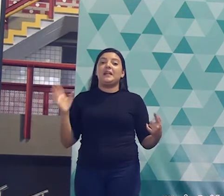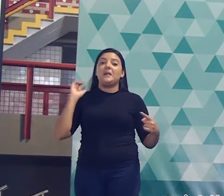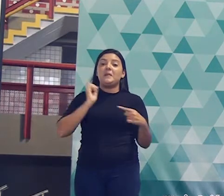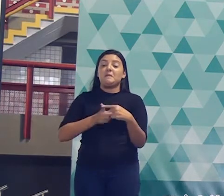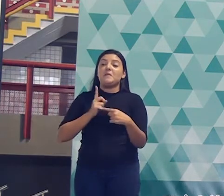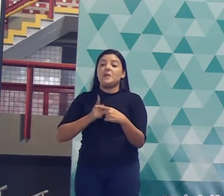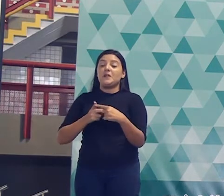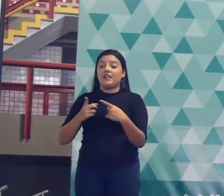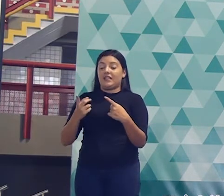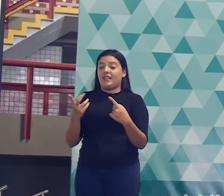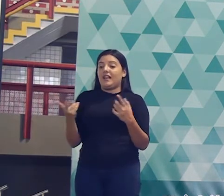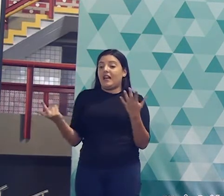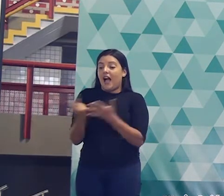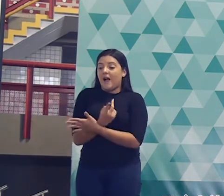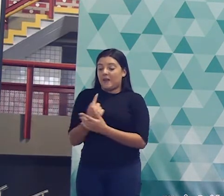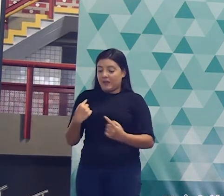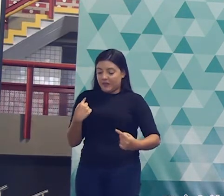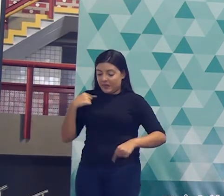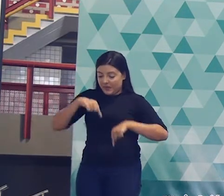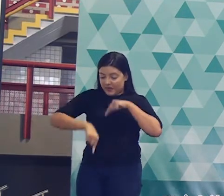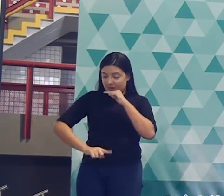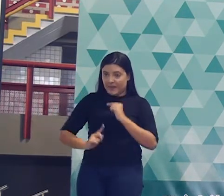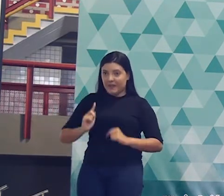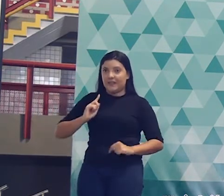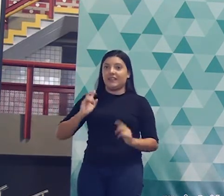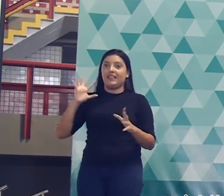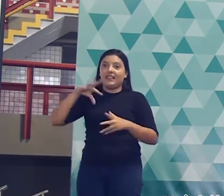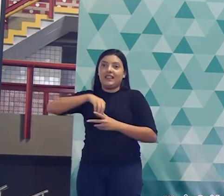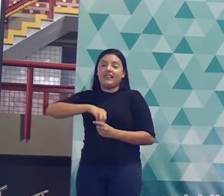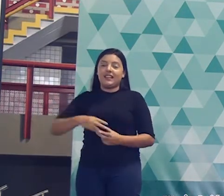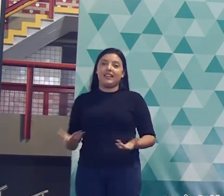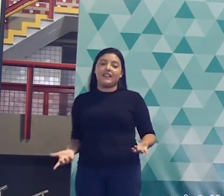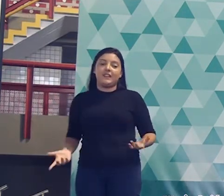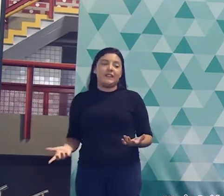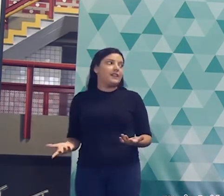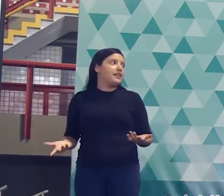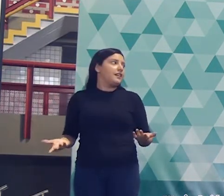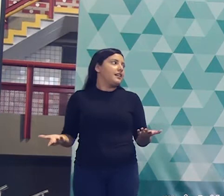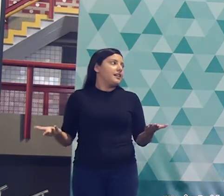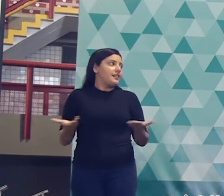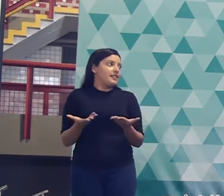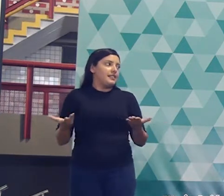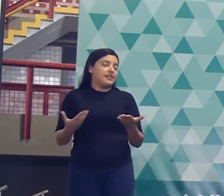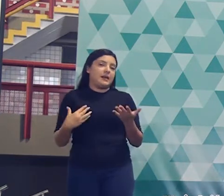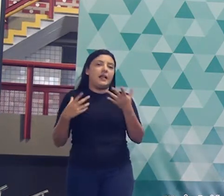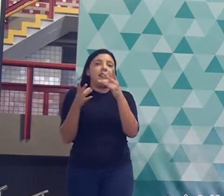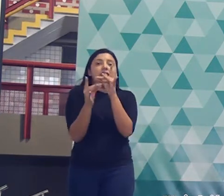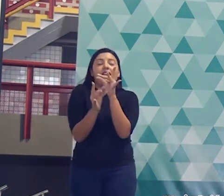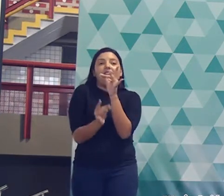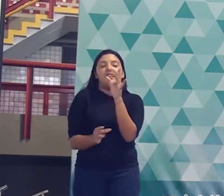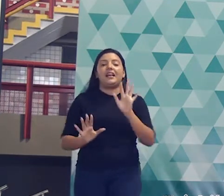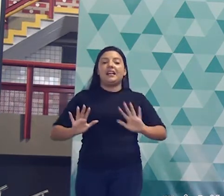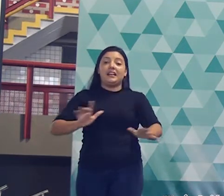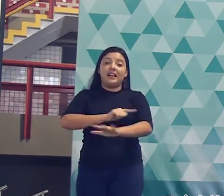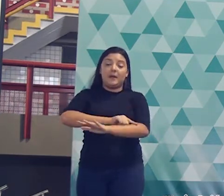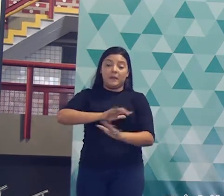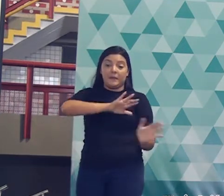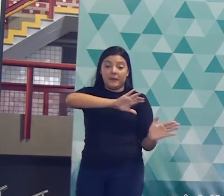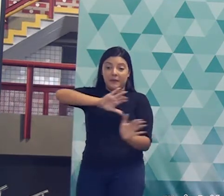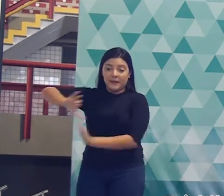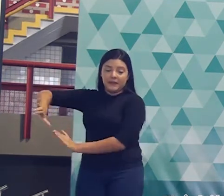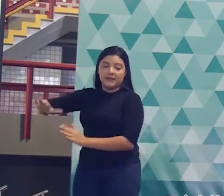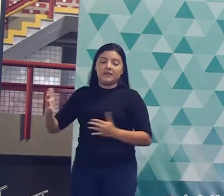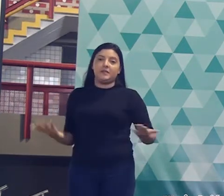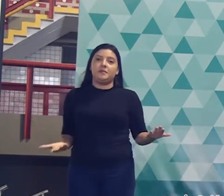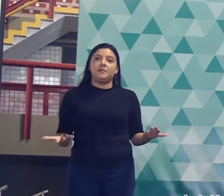de oxidação desse álcool primário que dá origem ao aldeído. Beleza? Vamos voltar para a questão, porque senão eu falo um monte de coisa e a gente acaba perdendo foco. Ó,